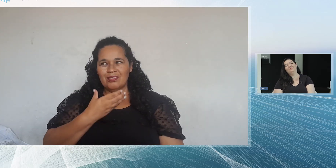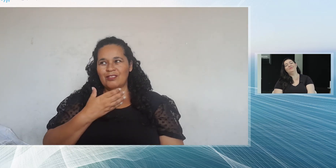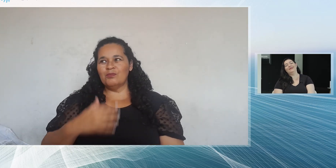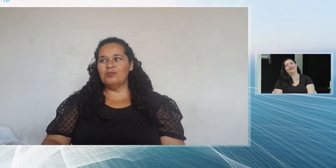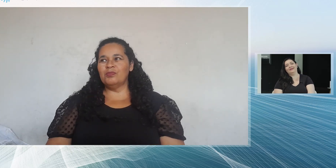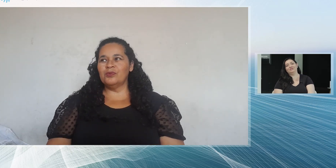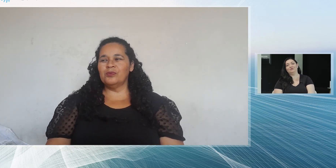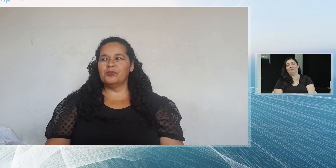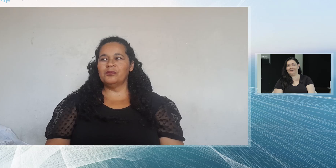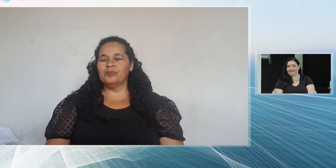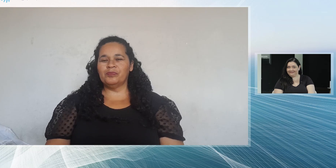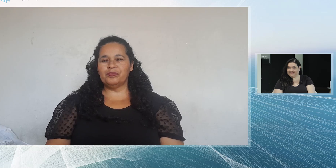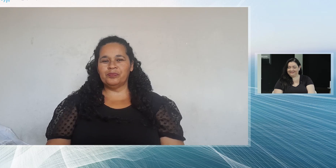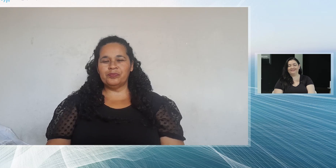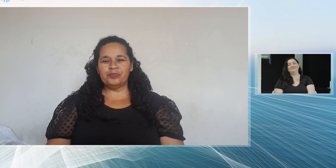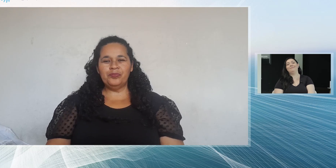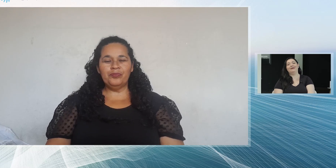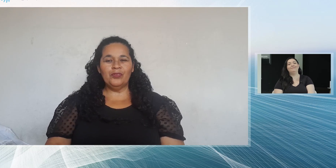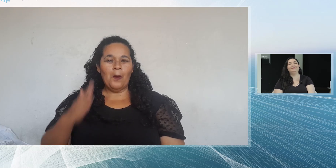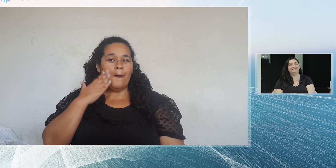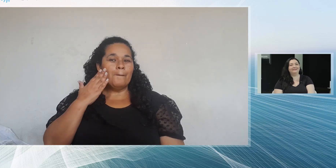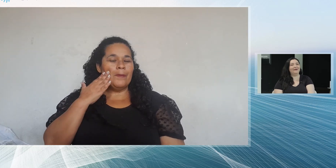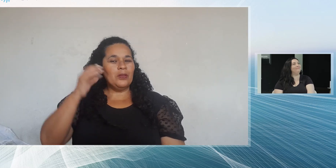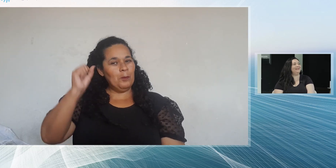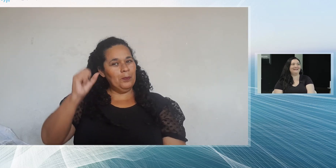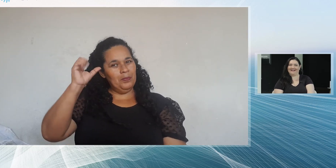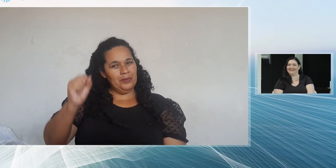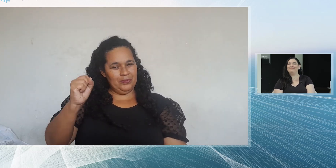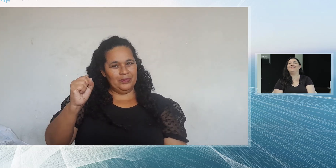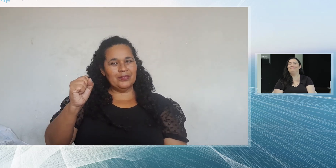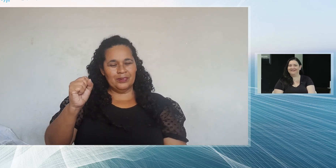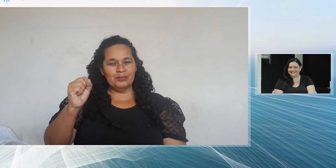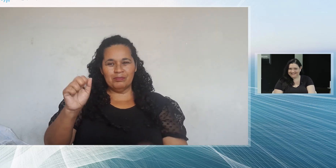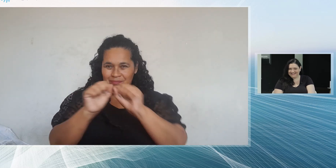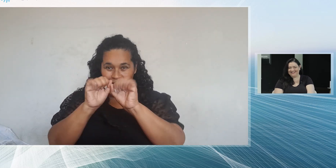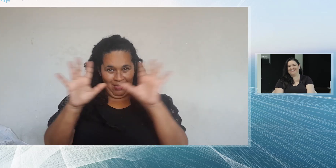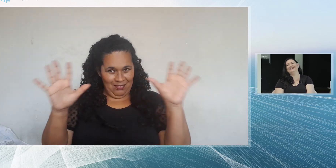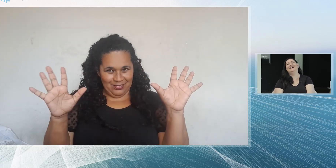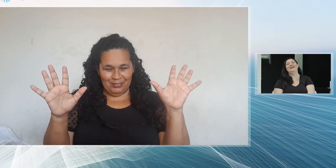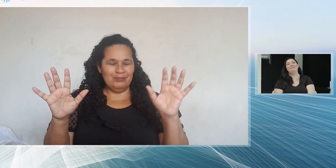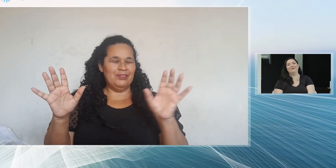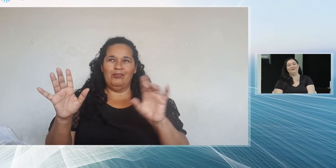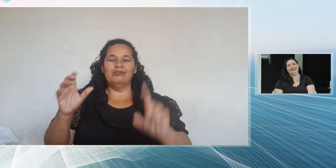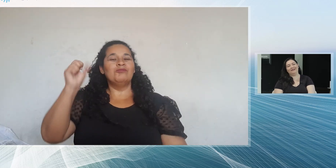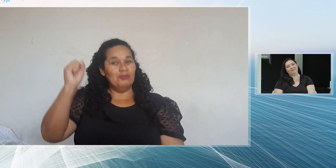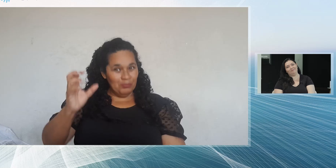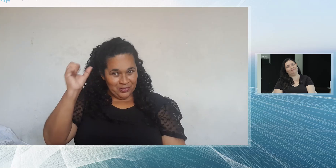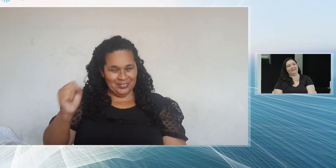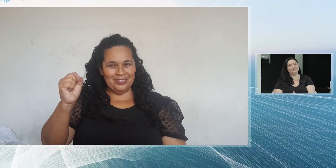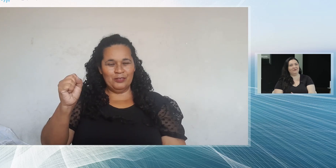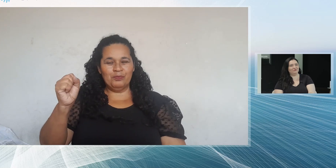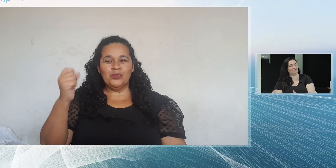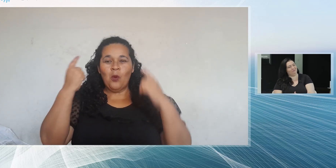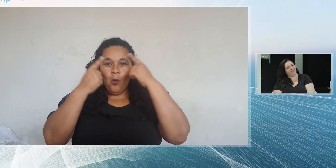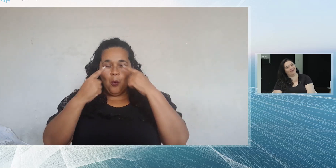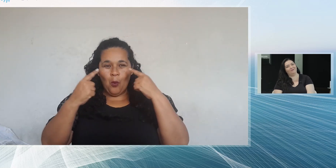casada. Sou branca, minha pele é branca, não é pele clara, é pele branca. Meu olho é